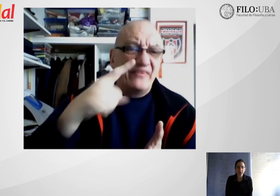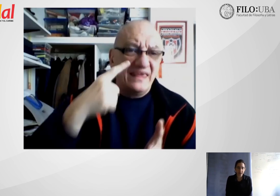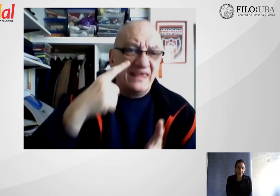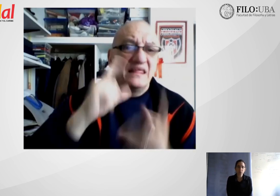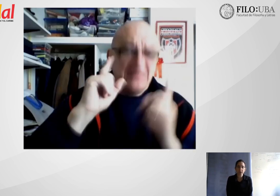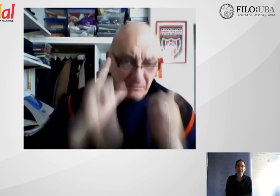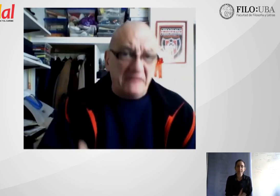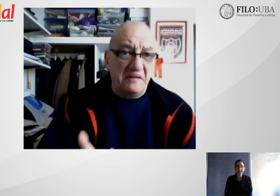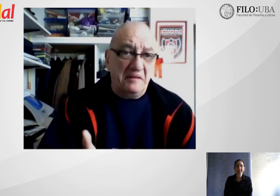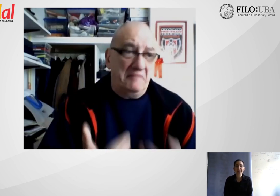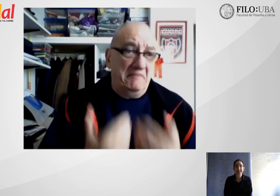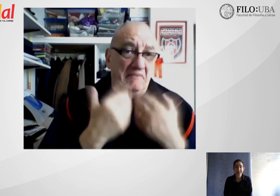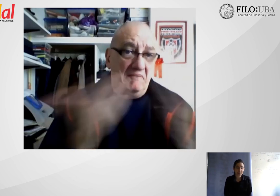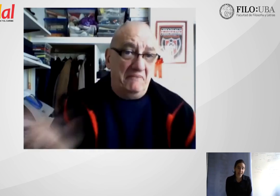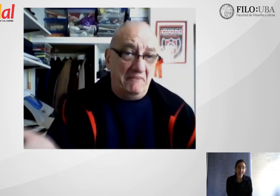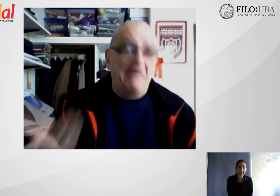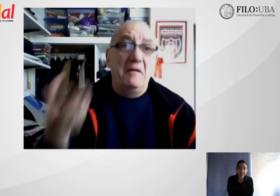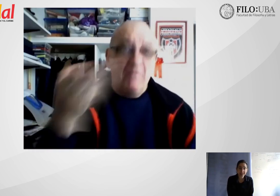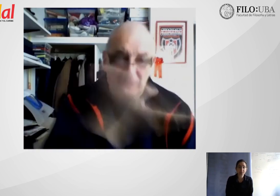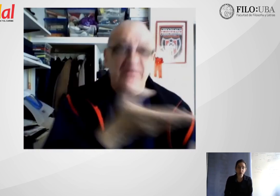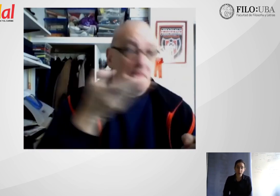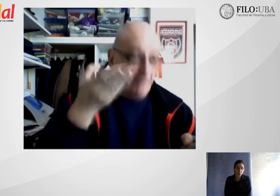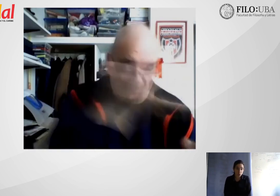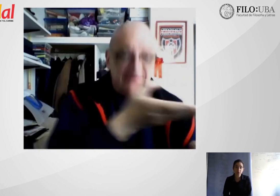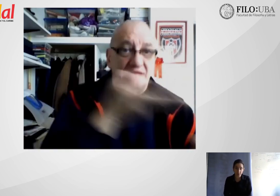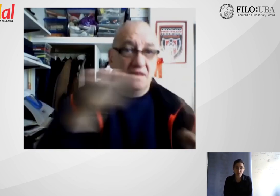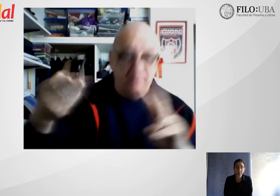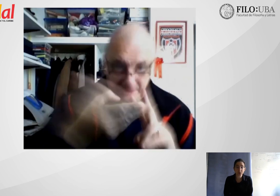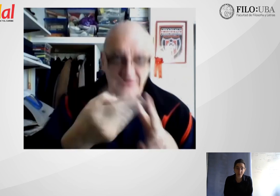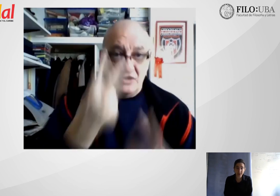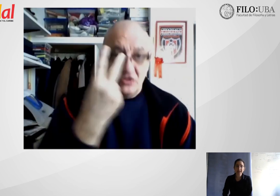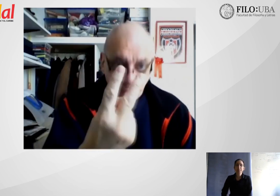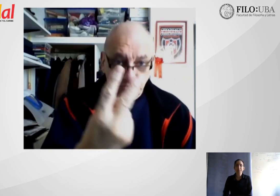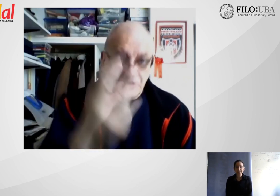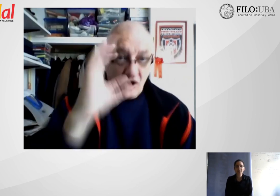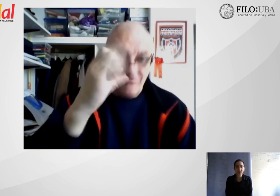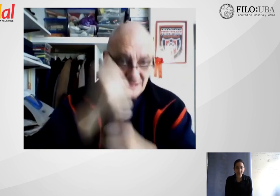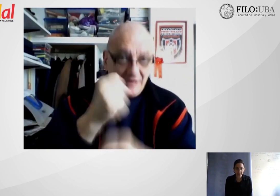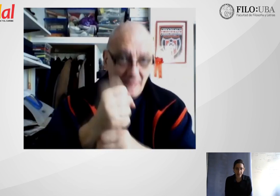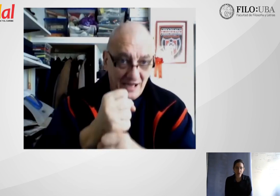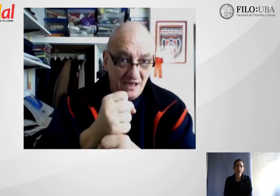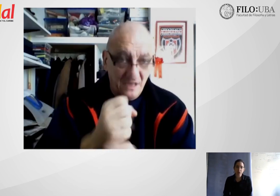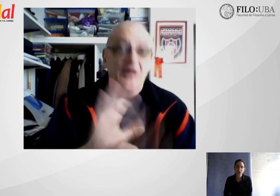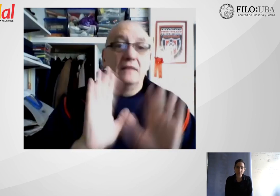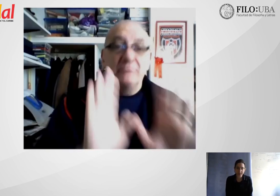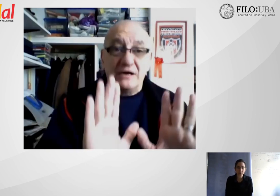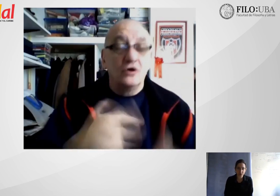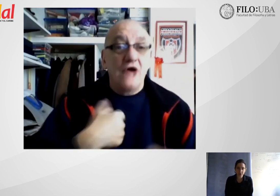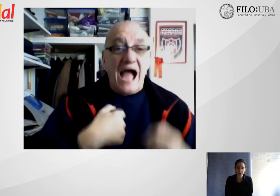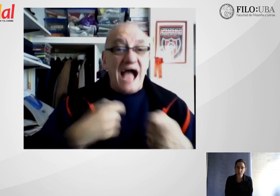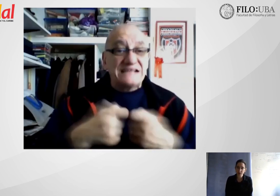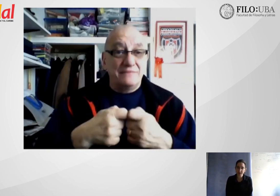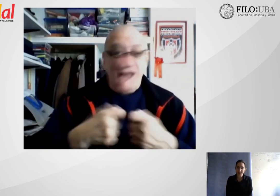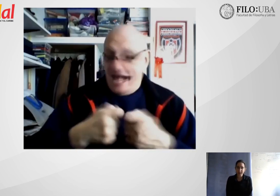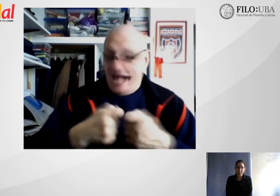recibe alguna denuncia. También en el INADI se hicieron denuncias sobre este mismo tema, pidiendo y exigiendo a estos dos espacios, se